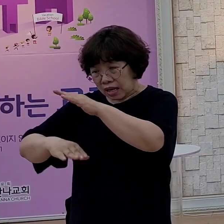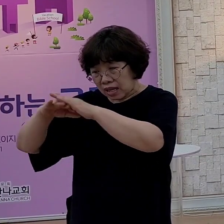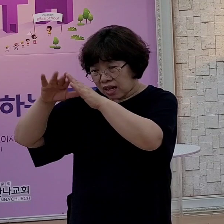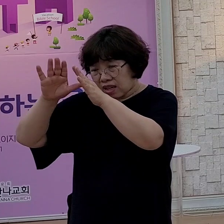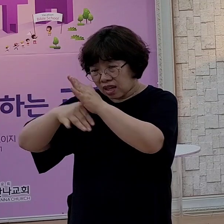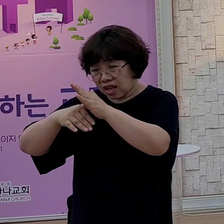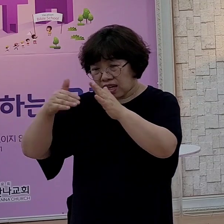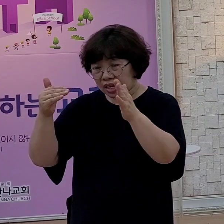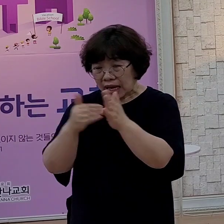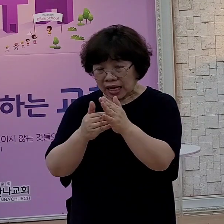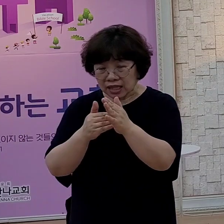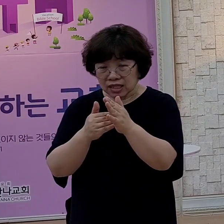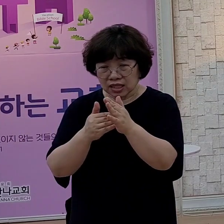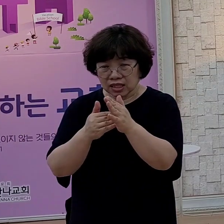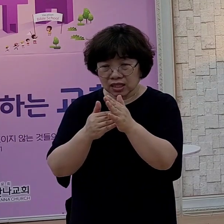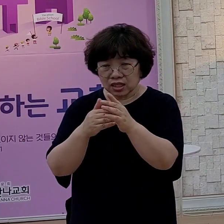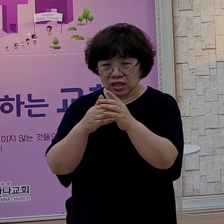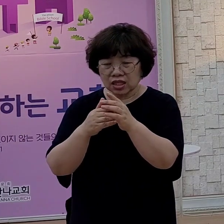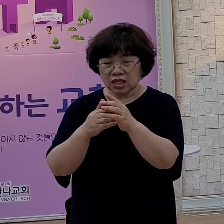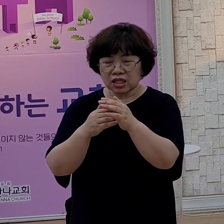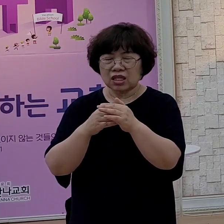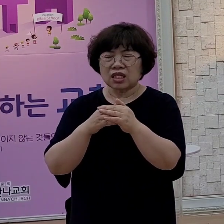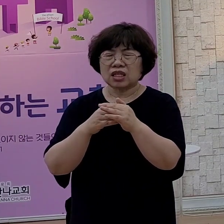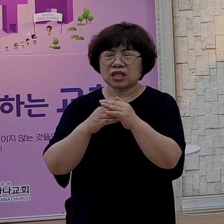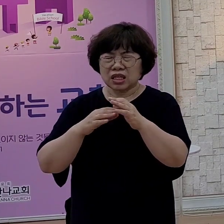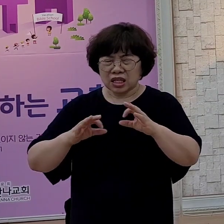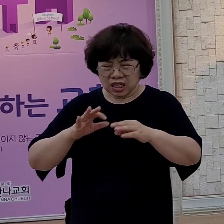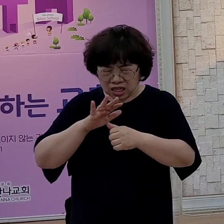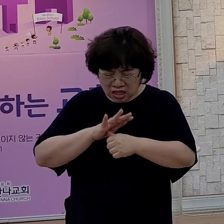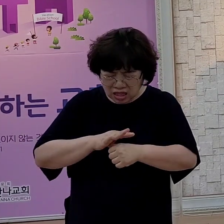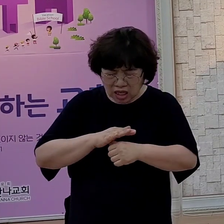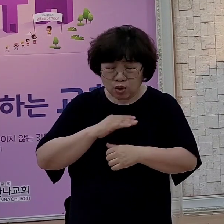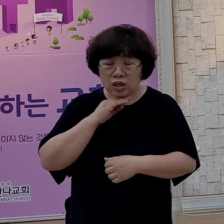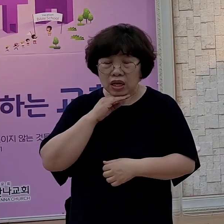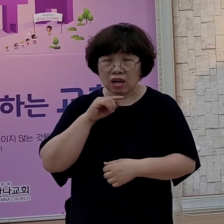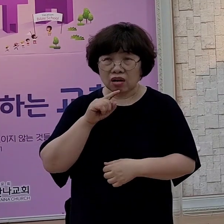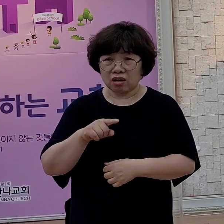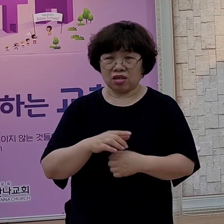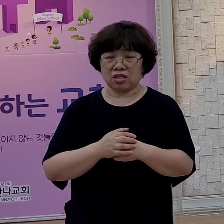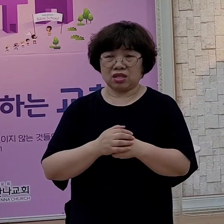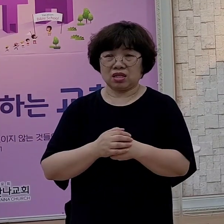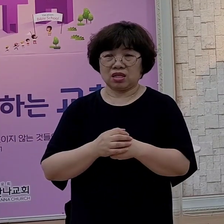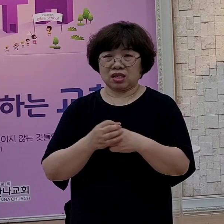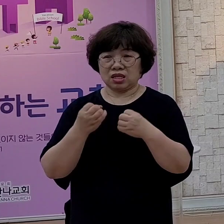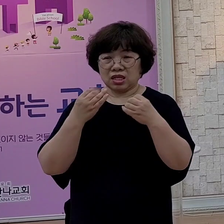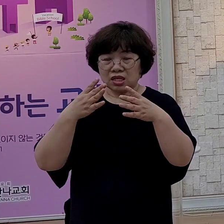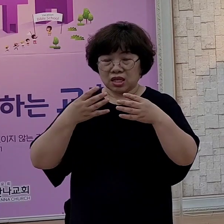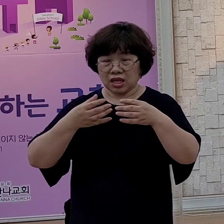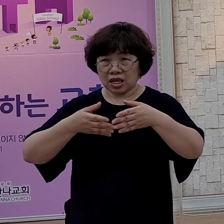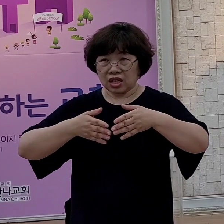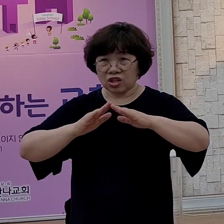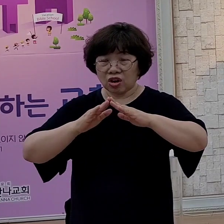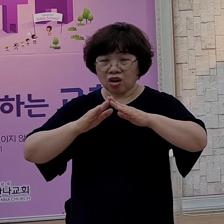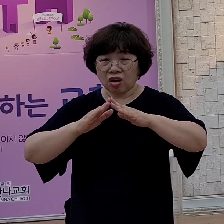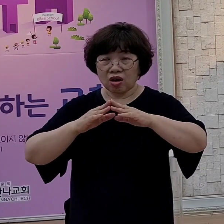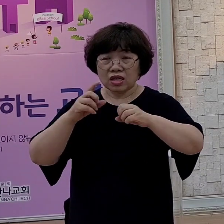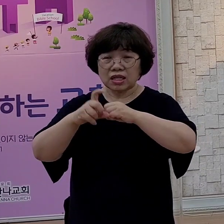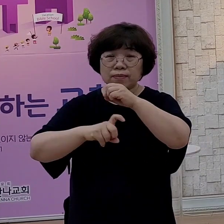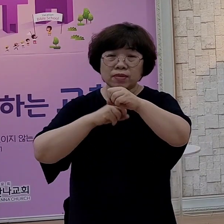여러분, 저는 그게 교회라는 것을 배웠어요. 이 개척에 10년 가까운 시간을 통해서.